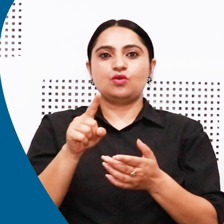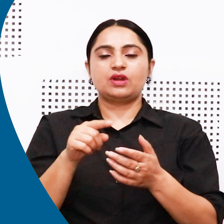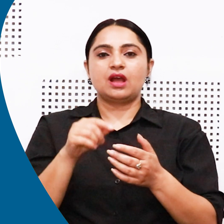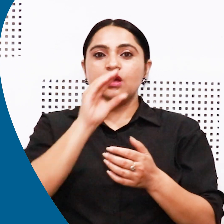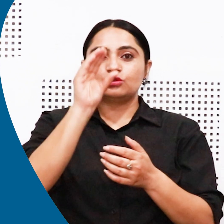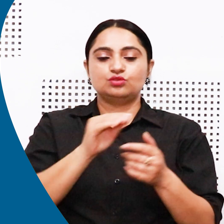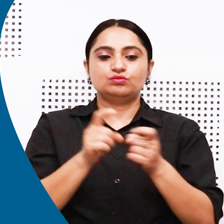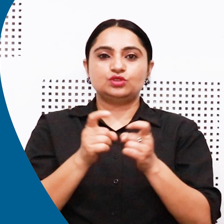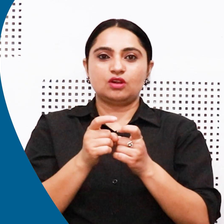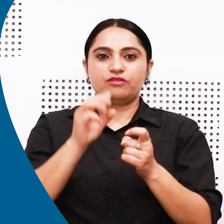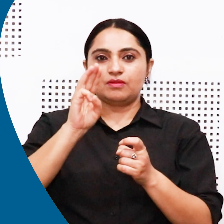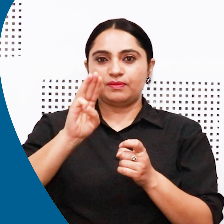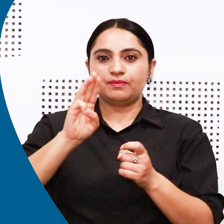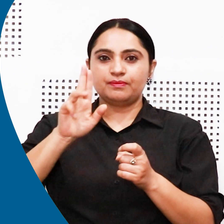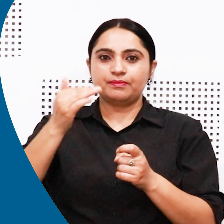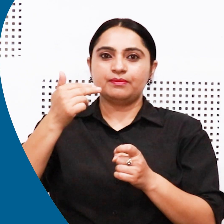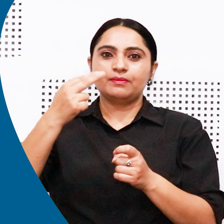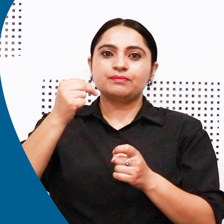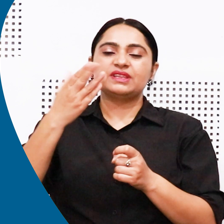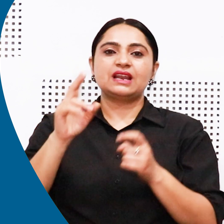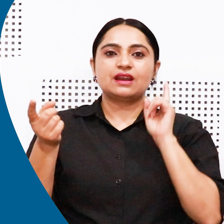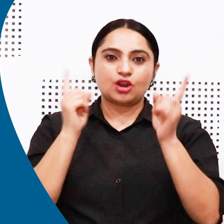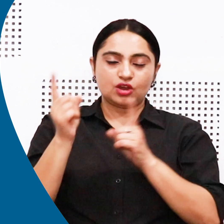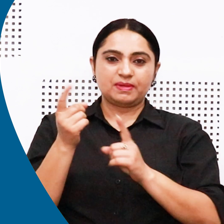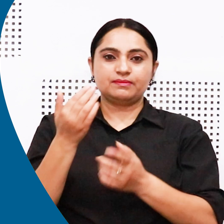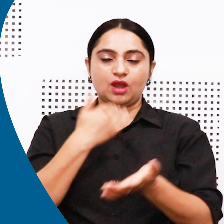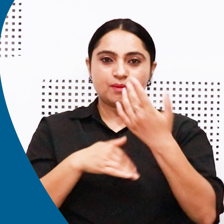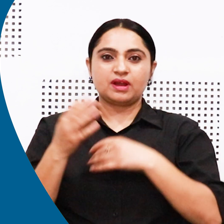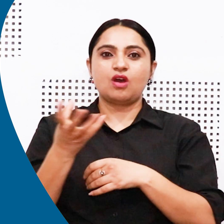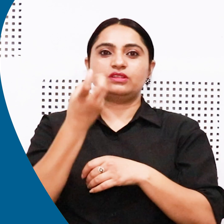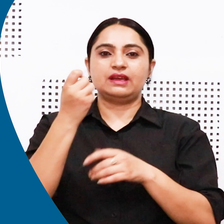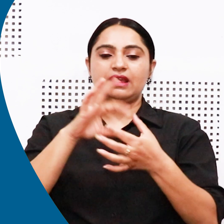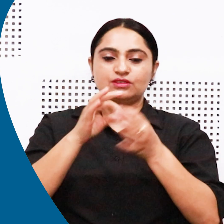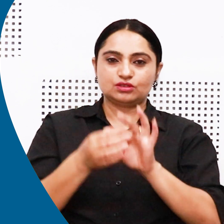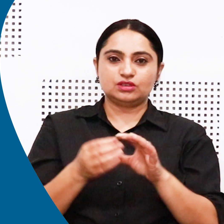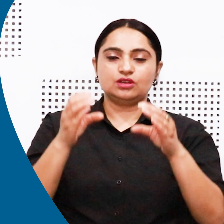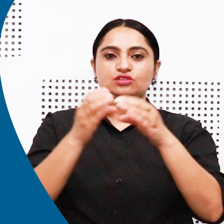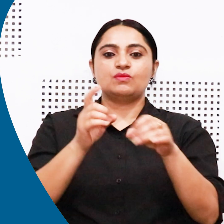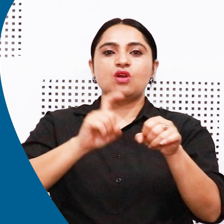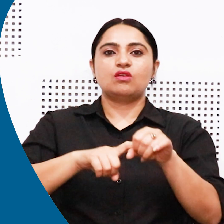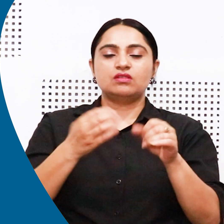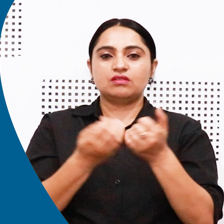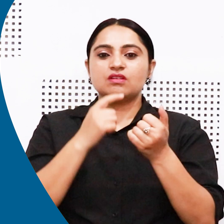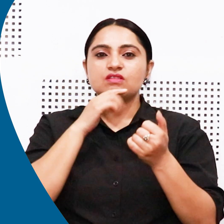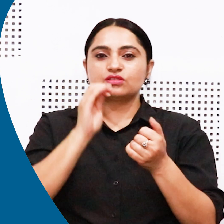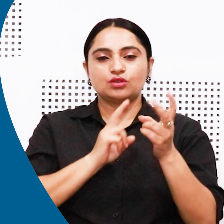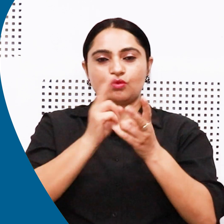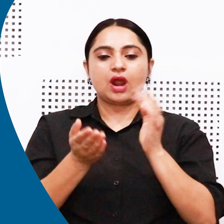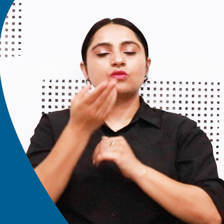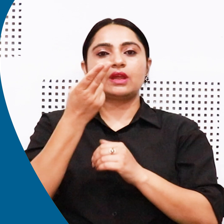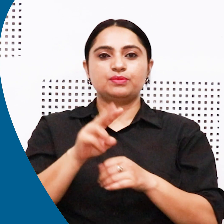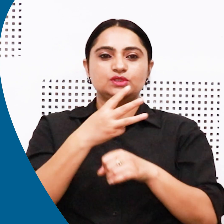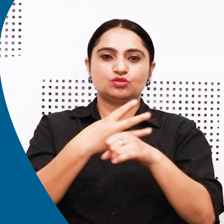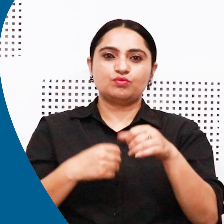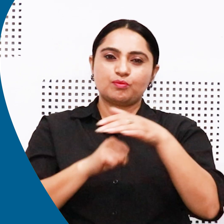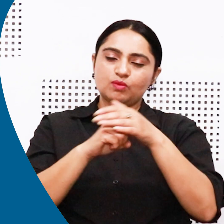छलफलमा मिथिला नगरपालिकामा अपाङ्गताको अधिकारका लागि सञ्जाल समूह गठन हुन नसकेको कुरा उठेपछि उपप्रमुखले